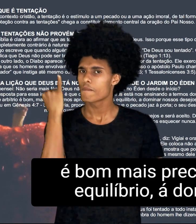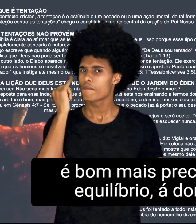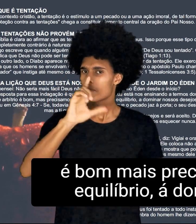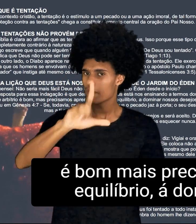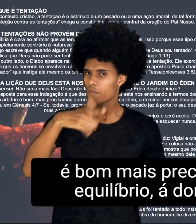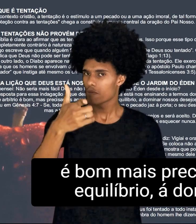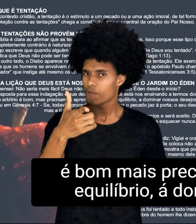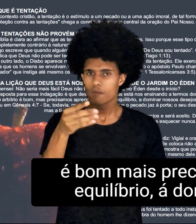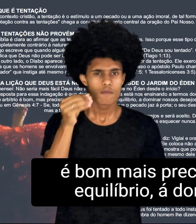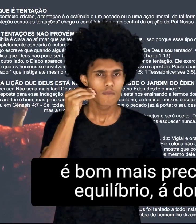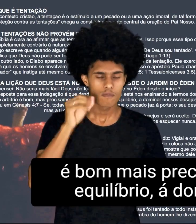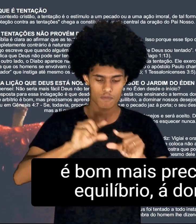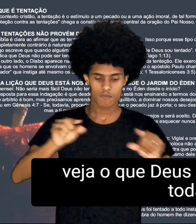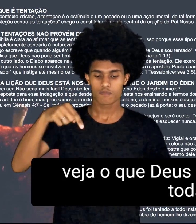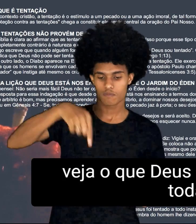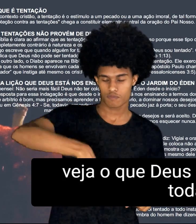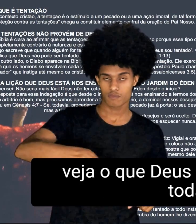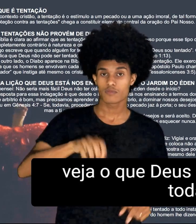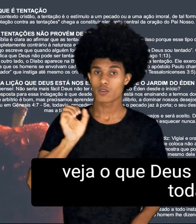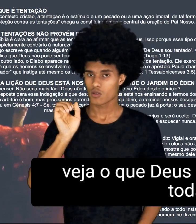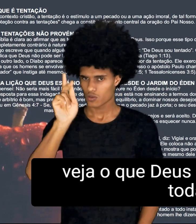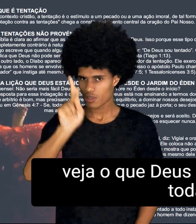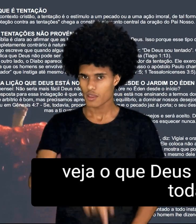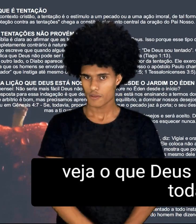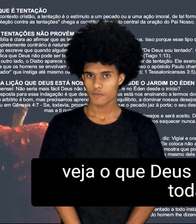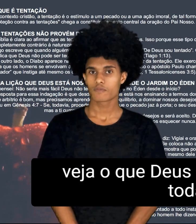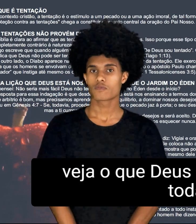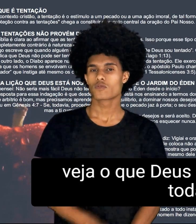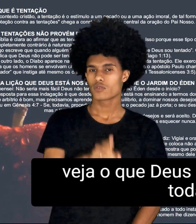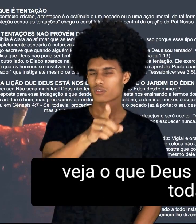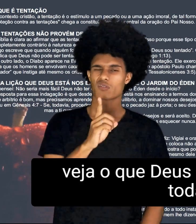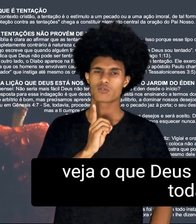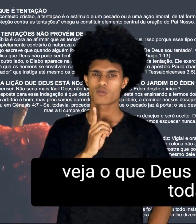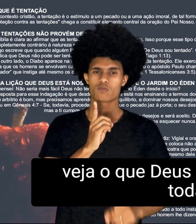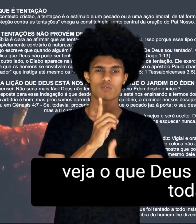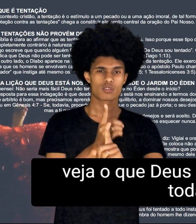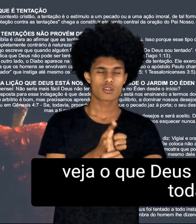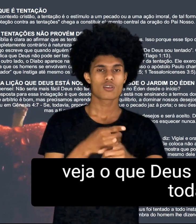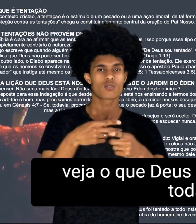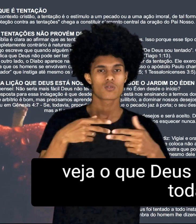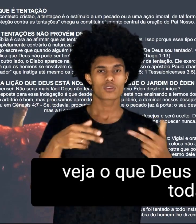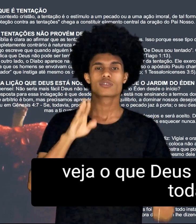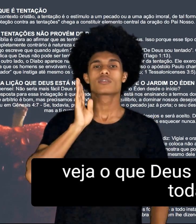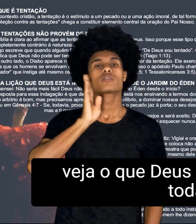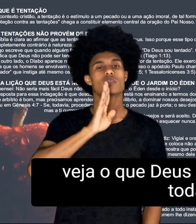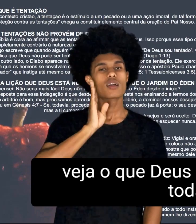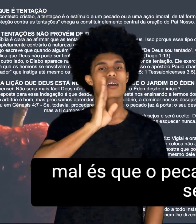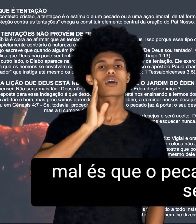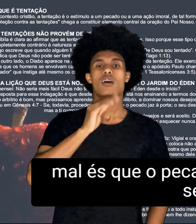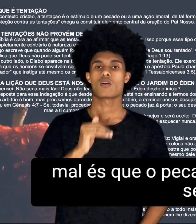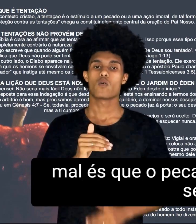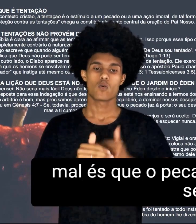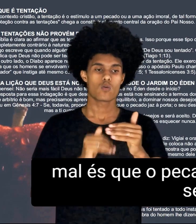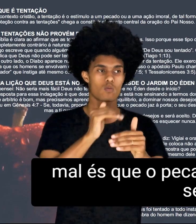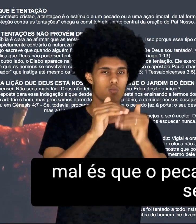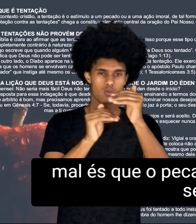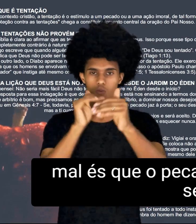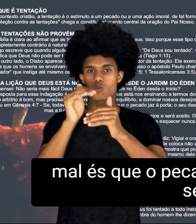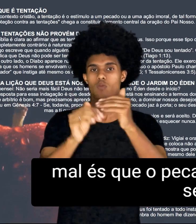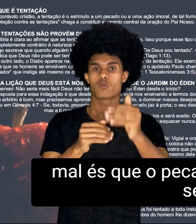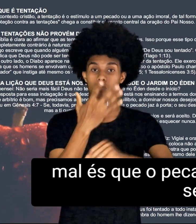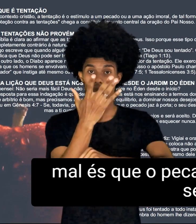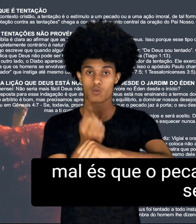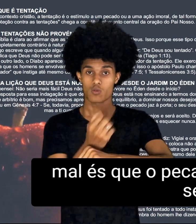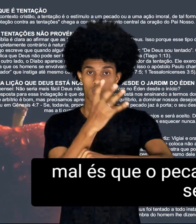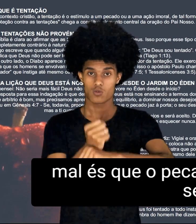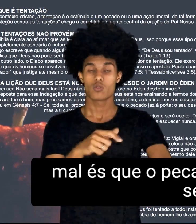termos equilíbrio, a dominar os nossos desejos. Veja o que Deus falou lá em Gênesis 4:7, ó. Se todavia proceder mal, eis que o pecado jaz